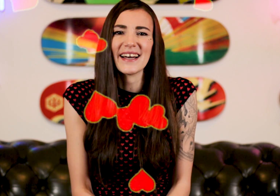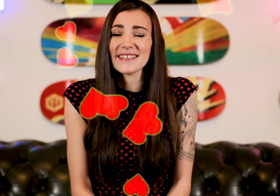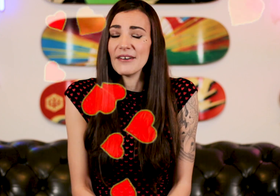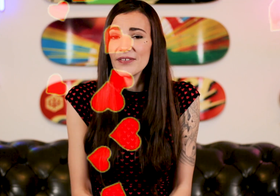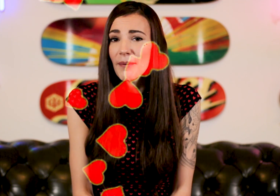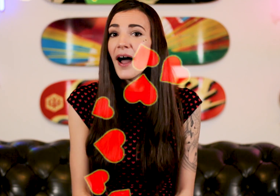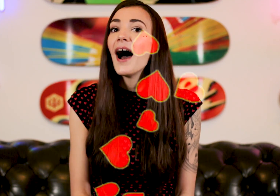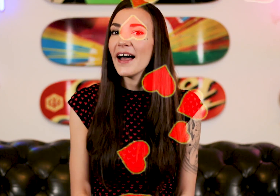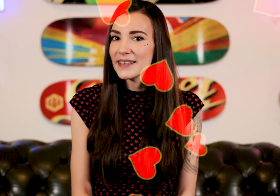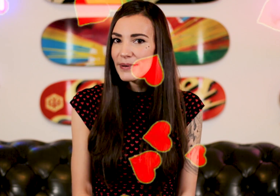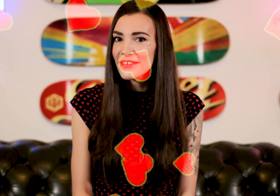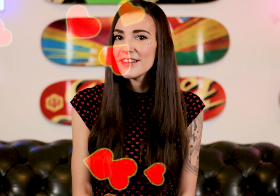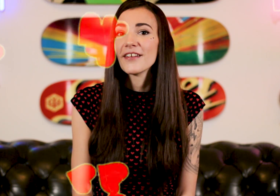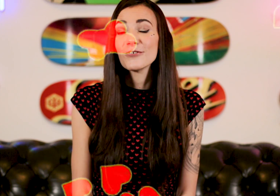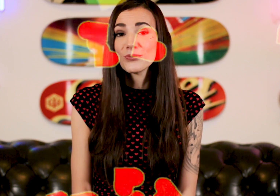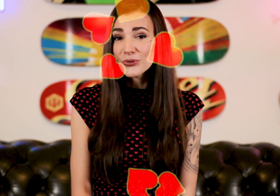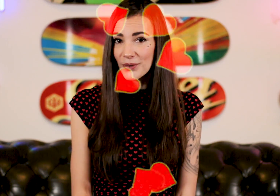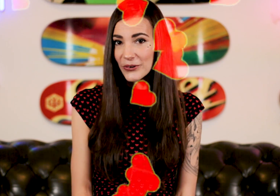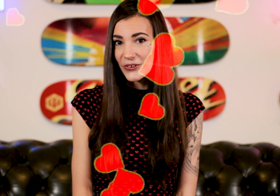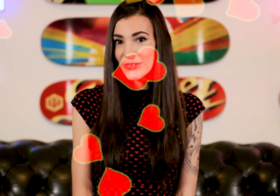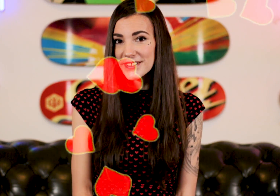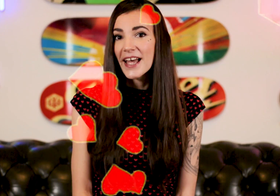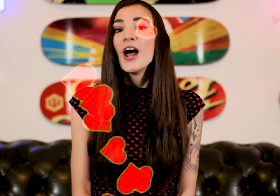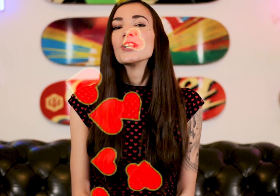déclarer sa flamme à des personnes sourdes ou malentendantes.